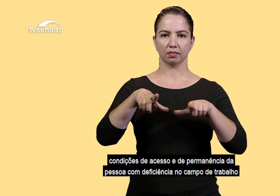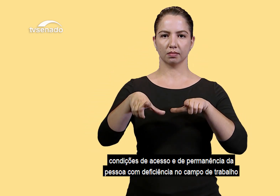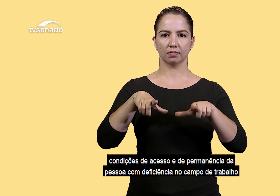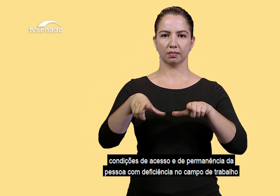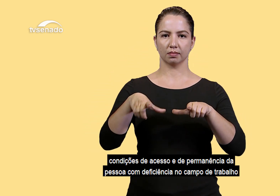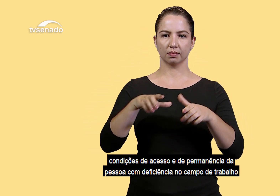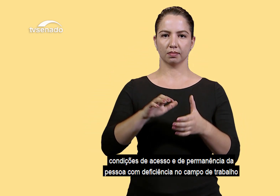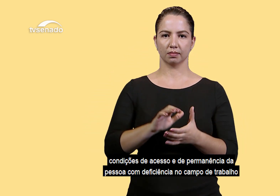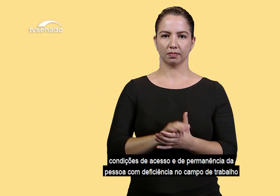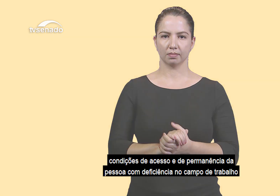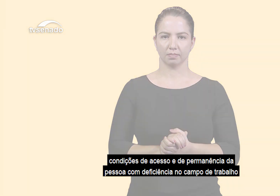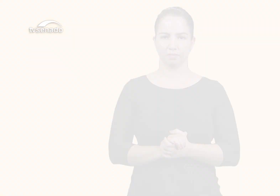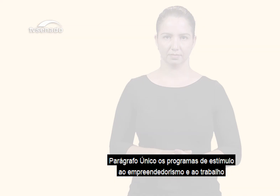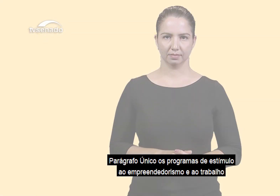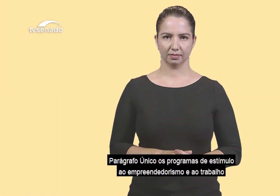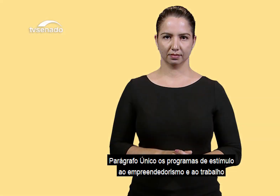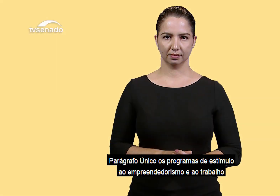trabalho.